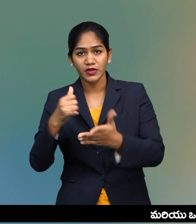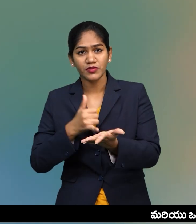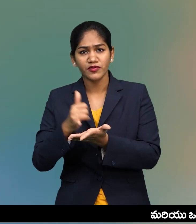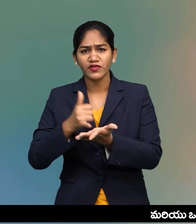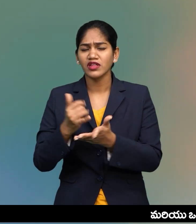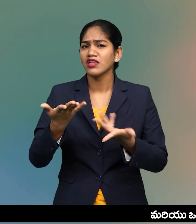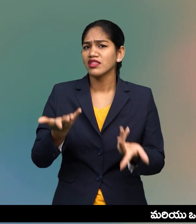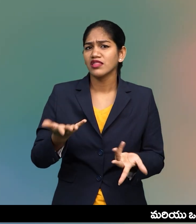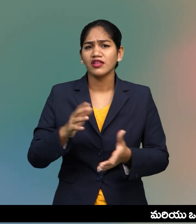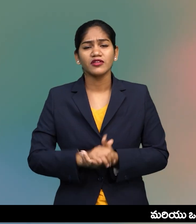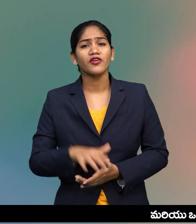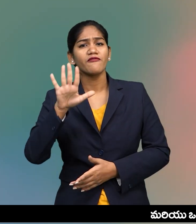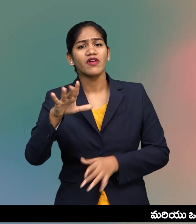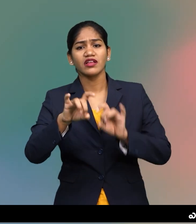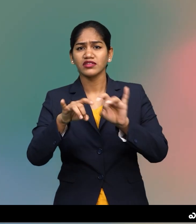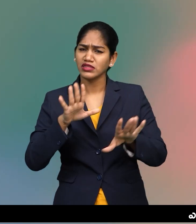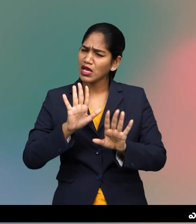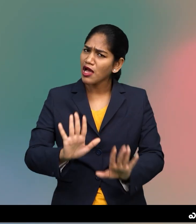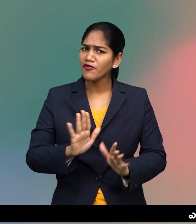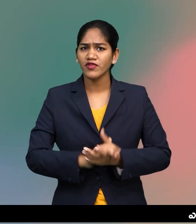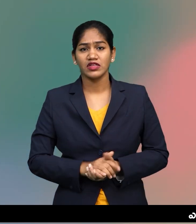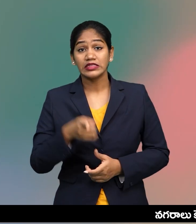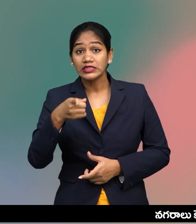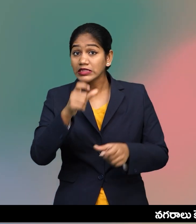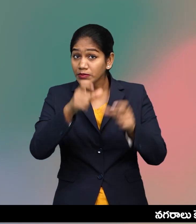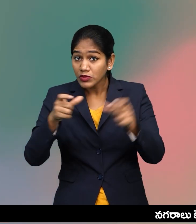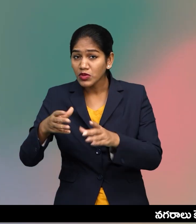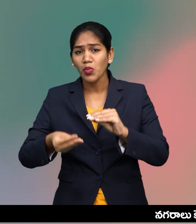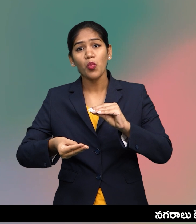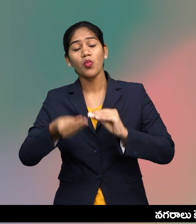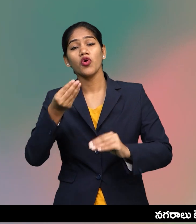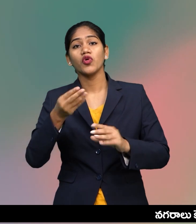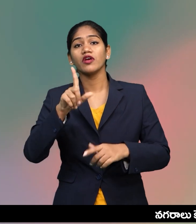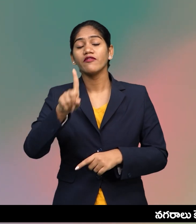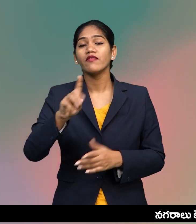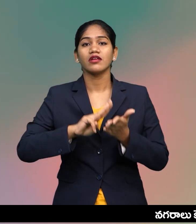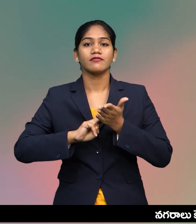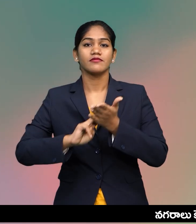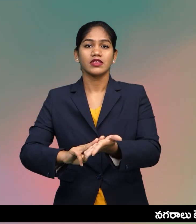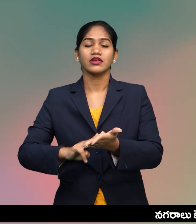ఒక్కొక్కటి 1 మిలియన్లకు పైగా ఎక్కువ జనాభా ఉన్న నగరాలు కేవలం 5 మాత్రమే